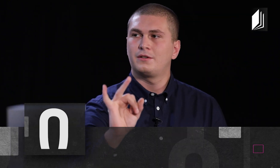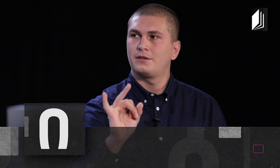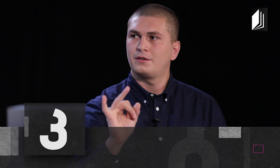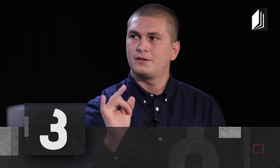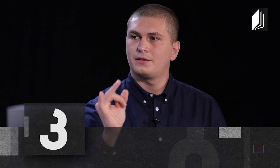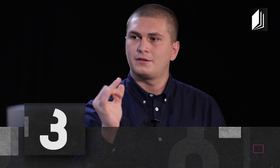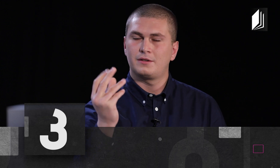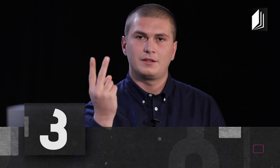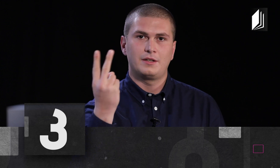კ